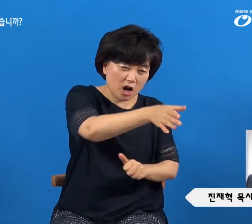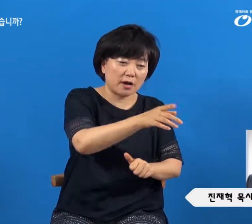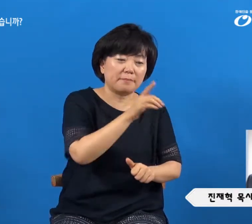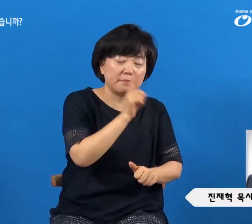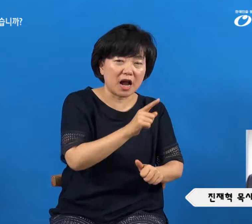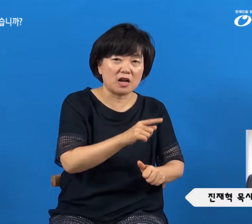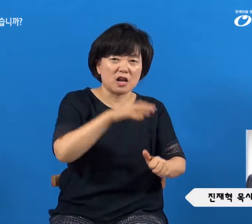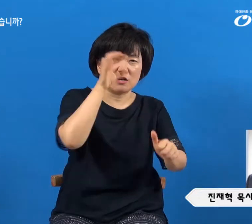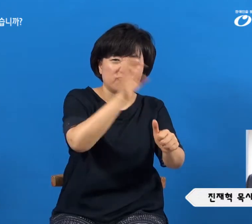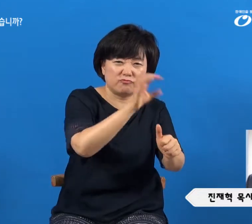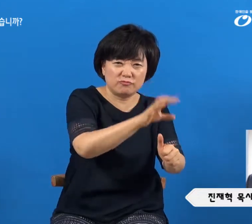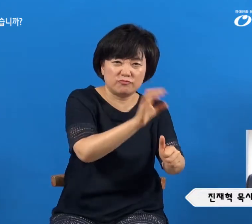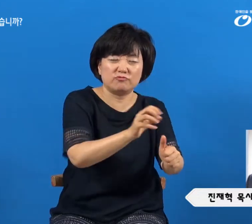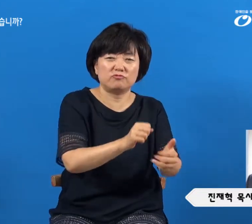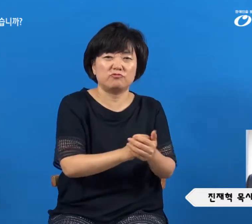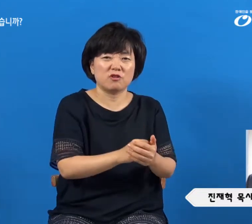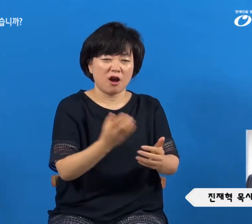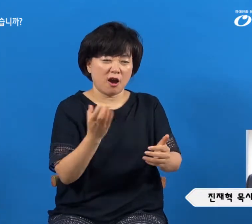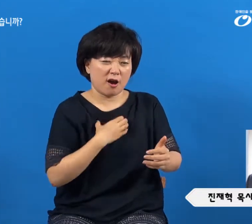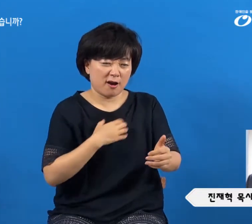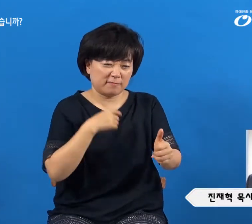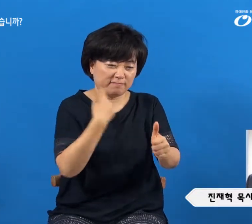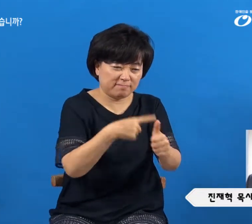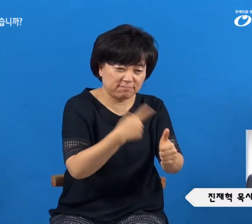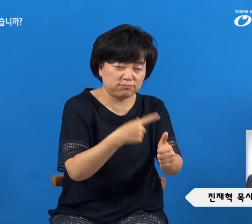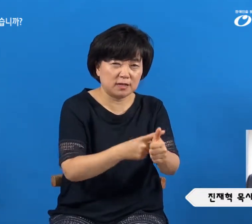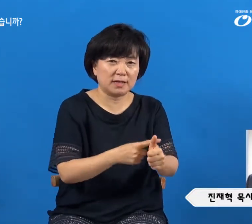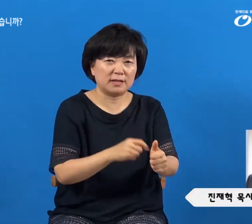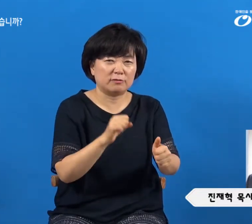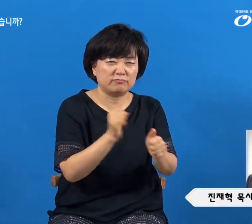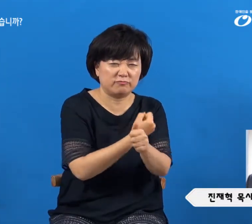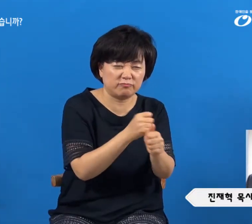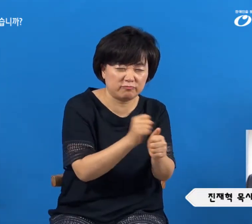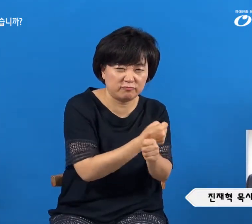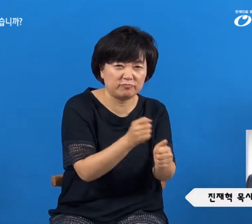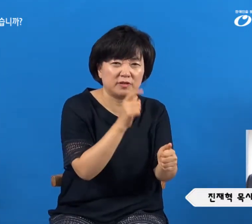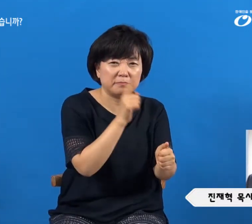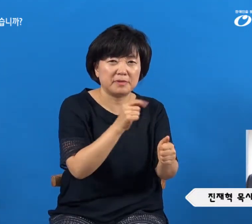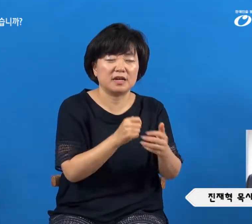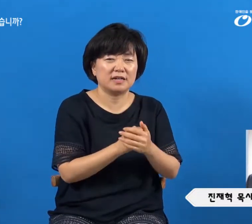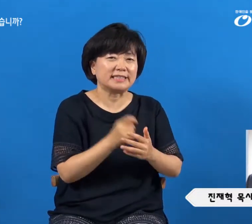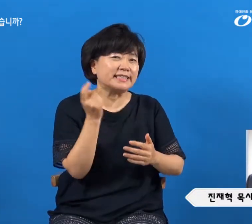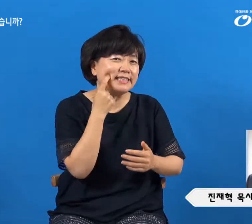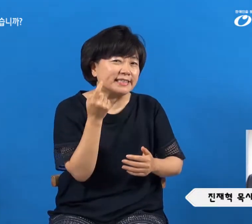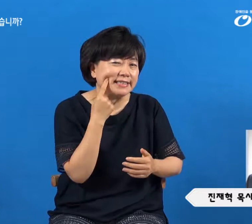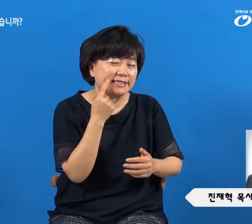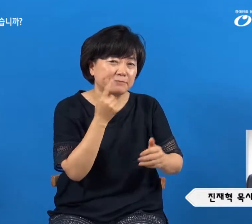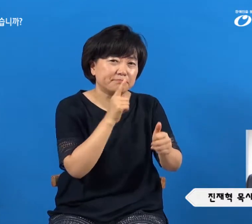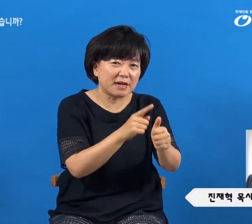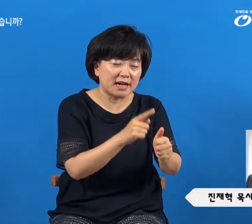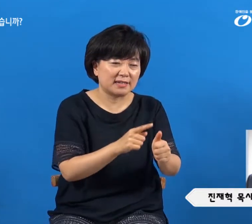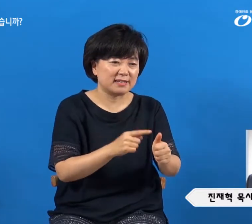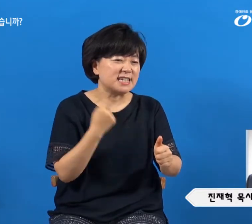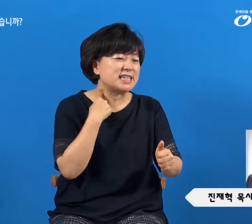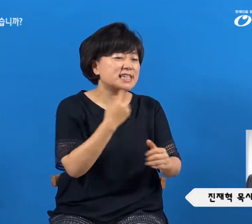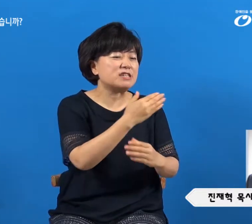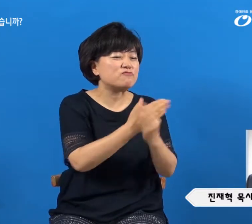말, 꾸중과 험담과 음모와 가십과 기를 죽이는